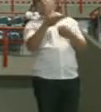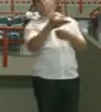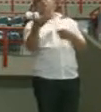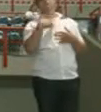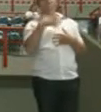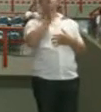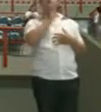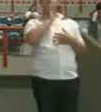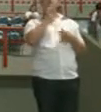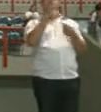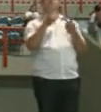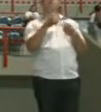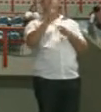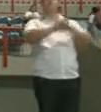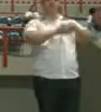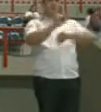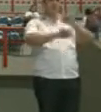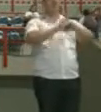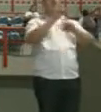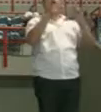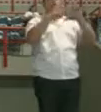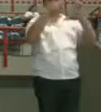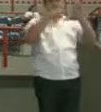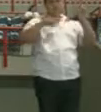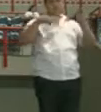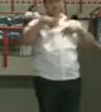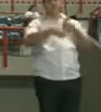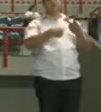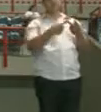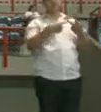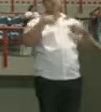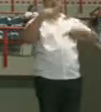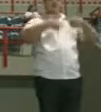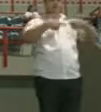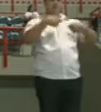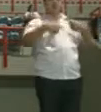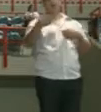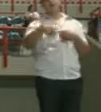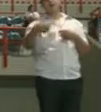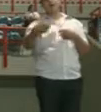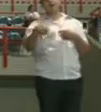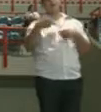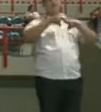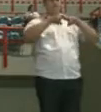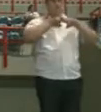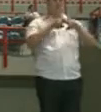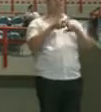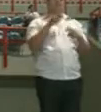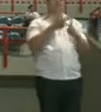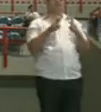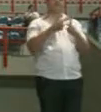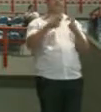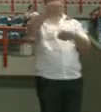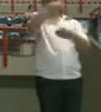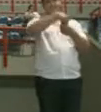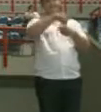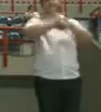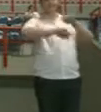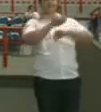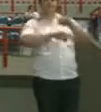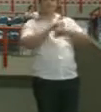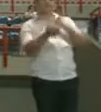conhecem, que é a questão religiosa e a questão da Guerra do Paraguai, que vai provocar a queda do império e o